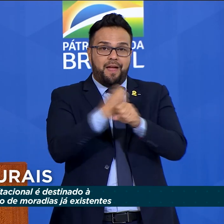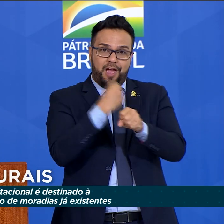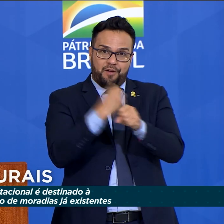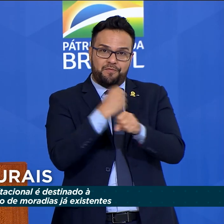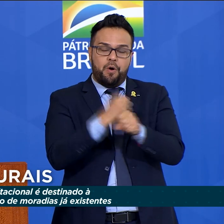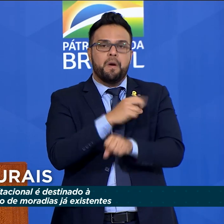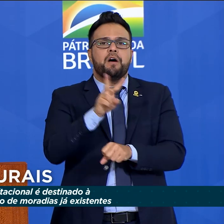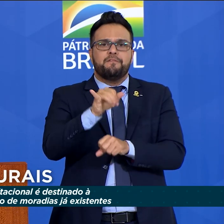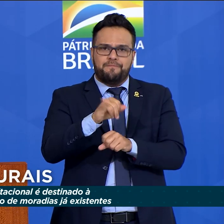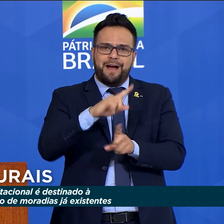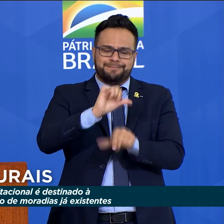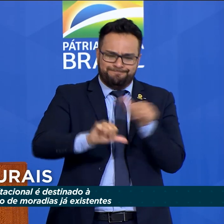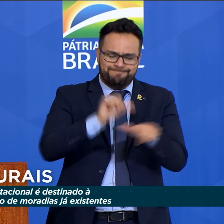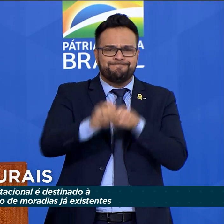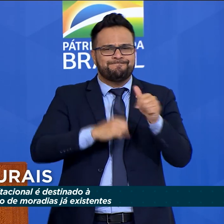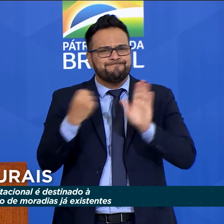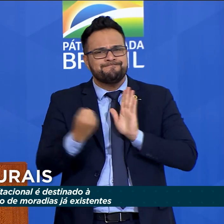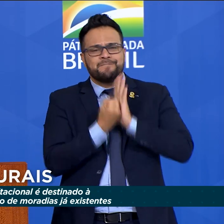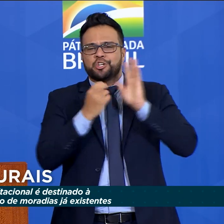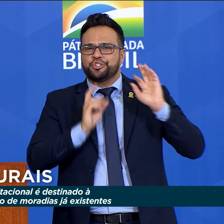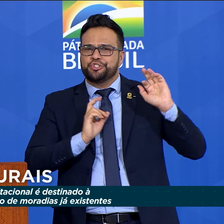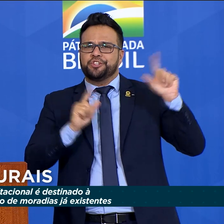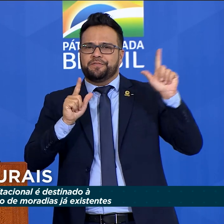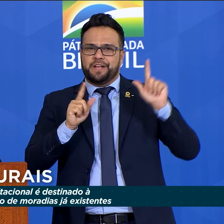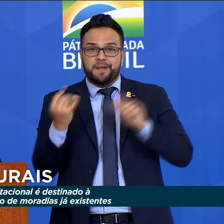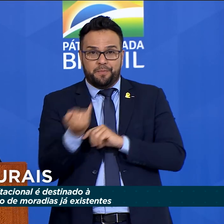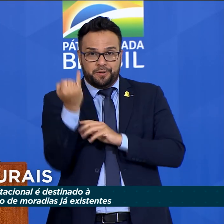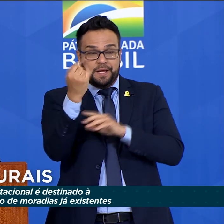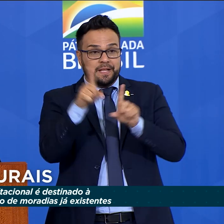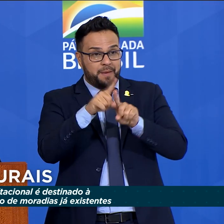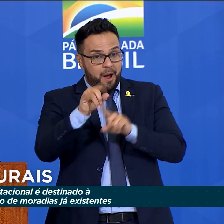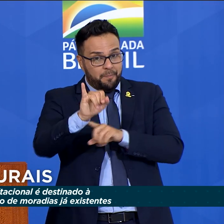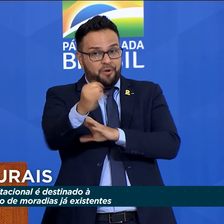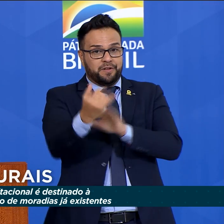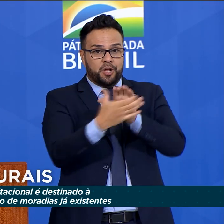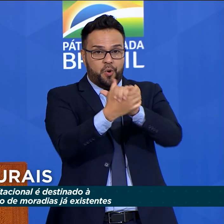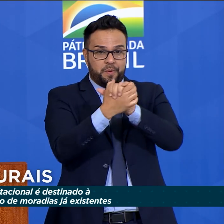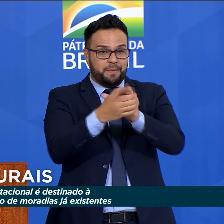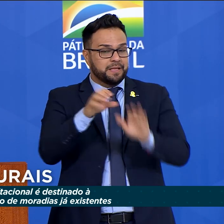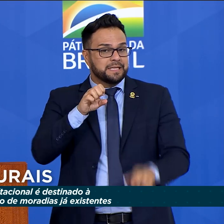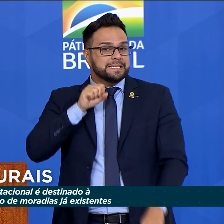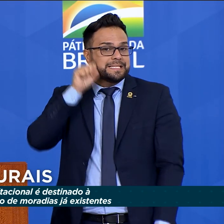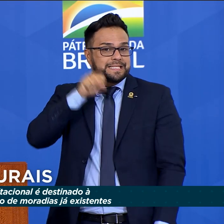farão grande diferença. Eu quero aqui aproveitar e cumprimentar os senadores, em nome